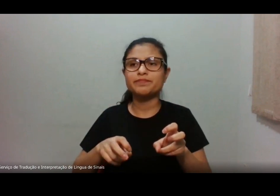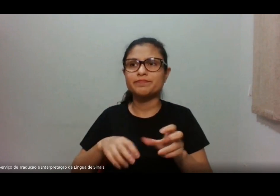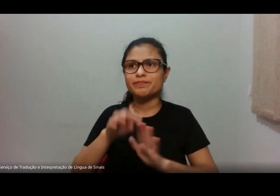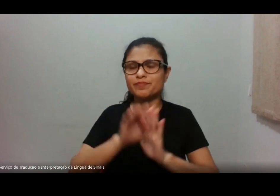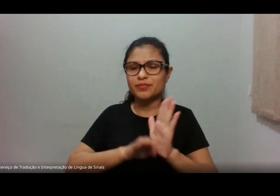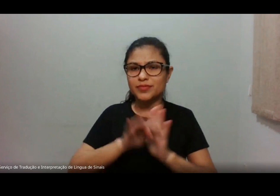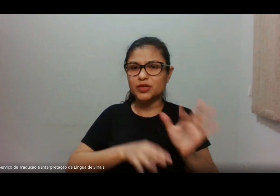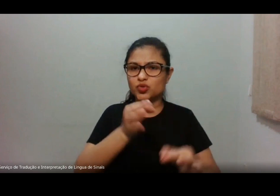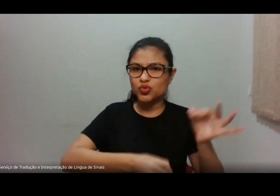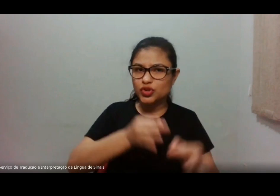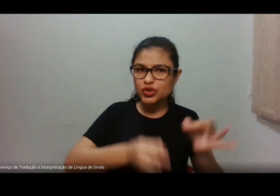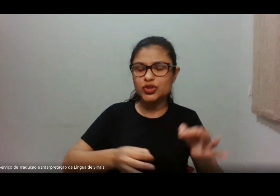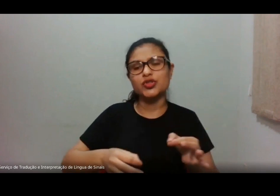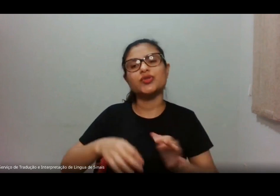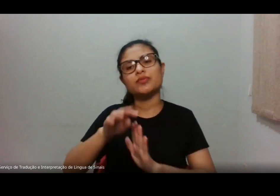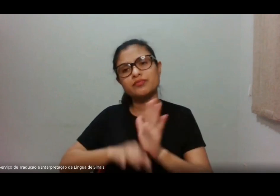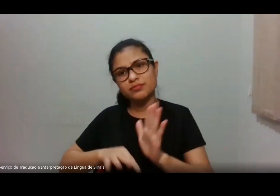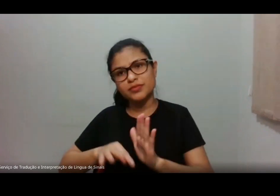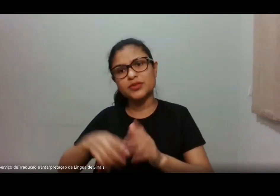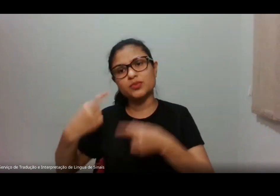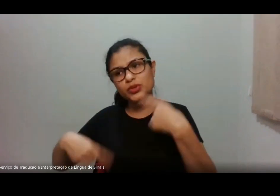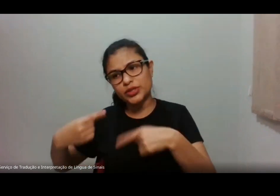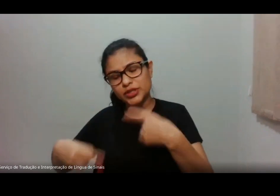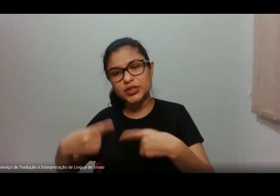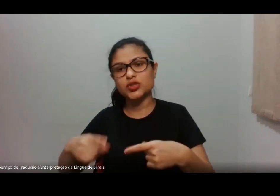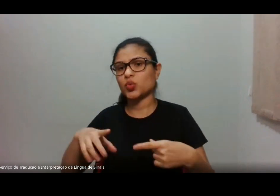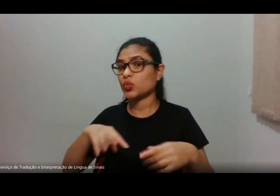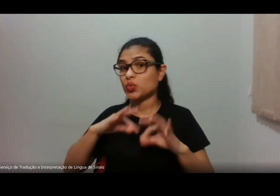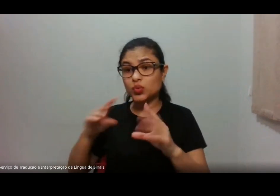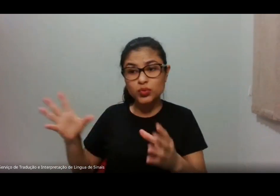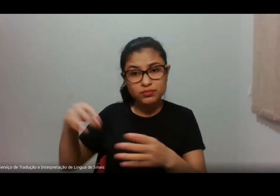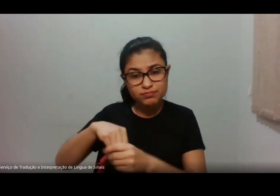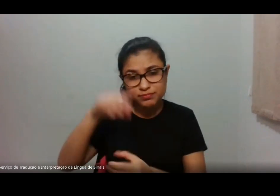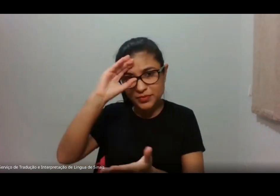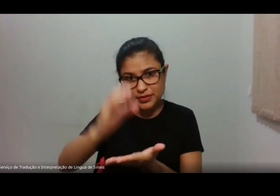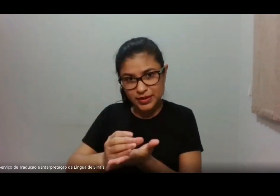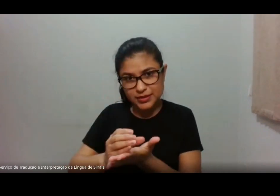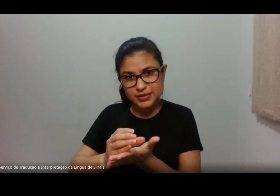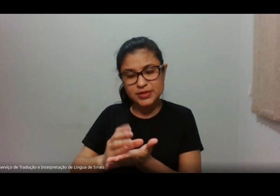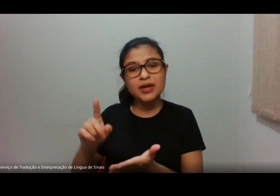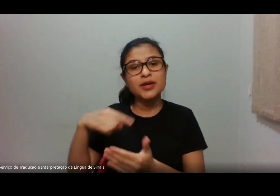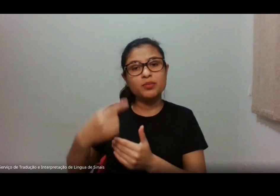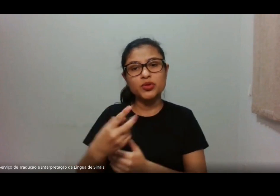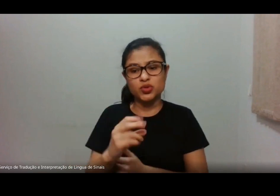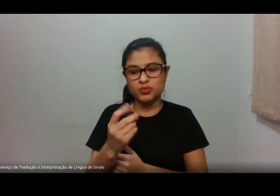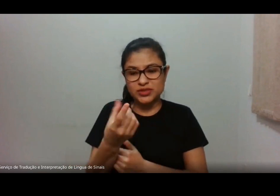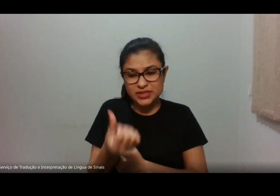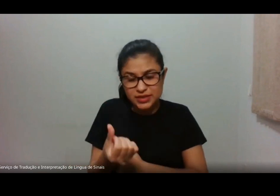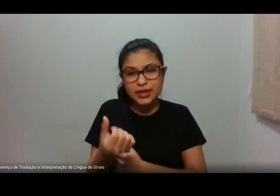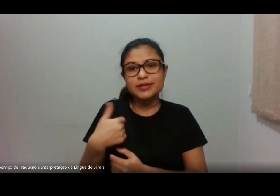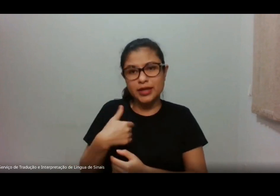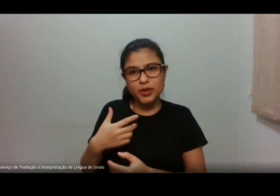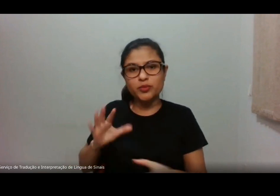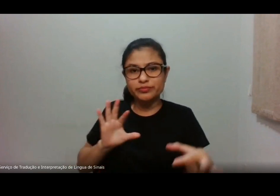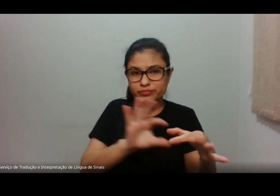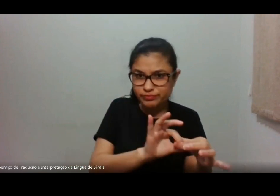legislativas e jurídicas. Hoje em dia, depois de 2016, me aprofundando no campo, eu já me vinculo aos direitos